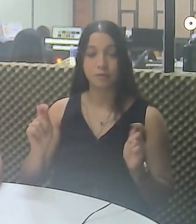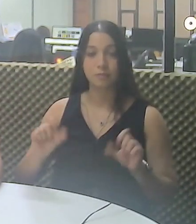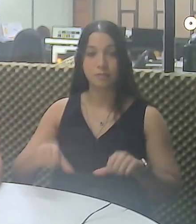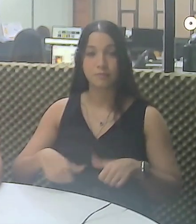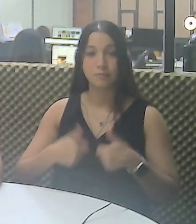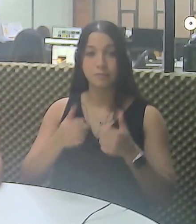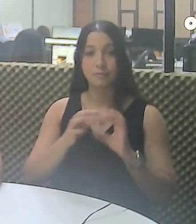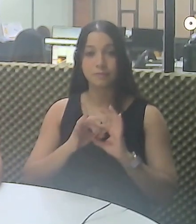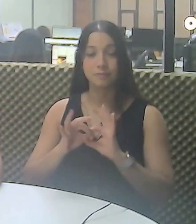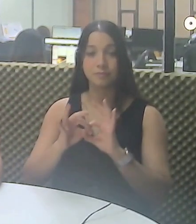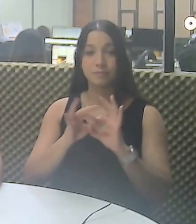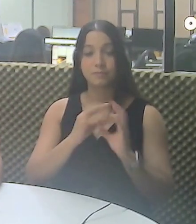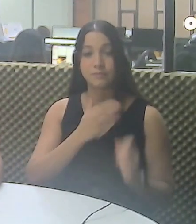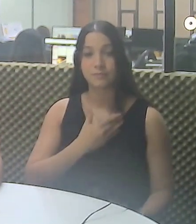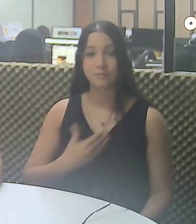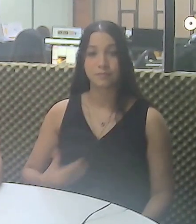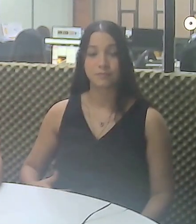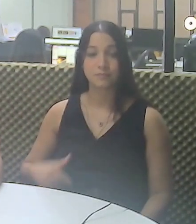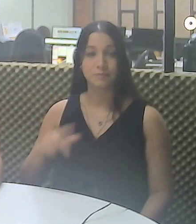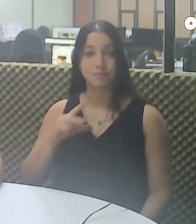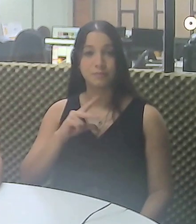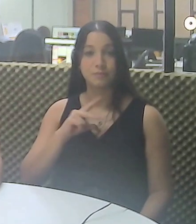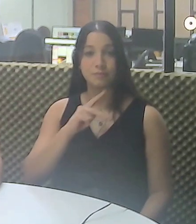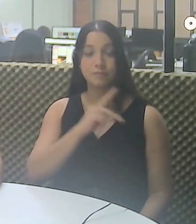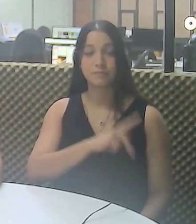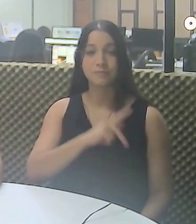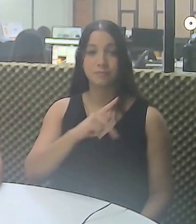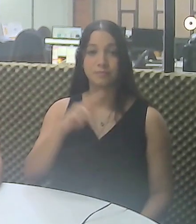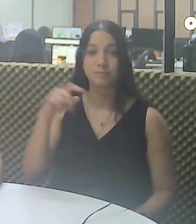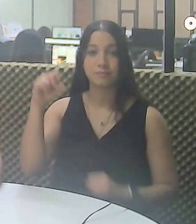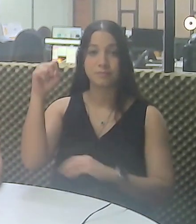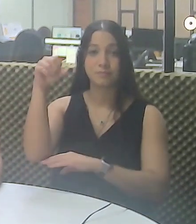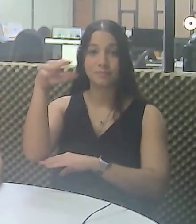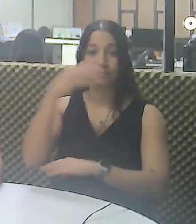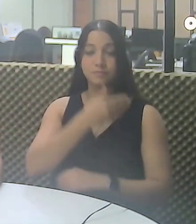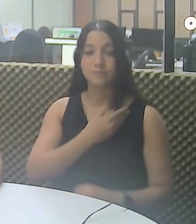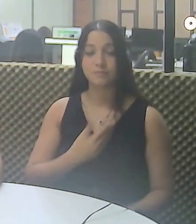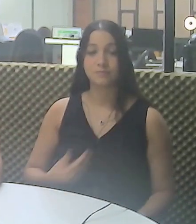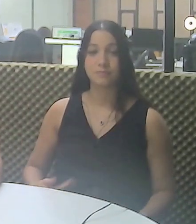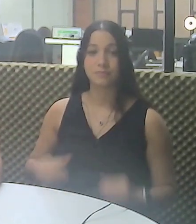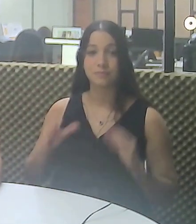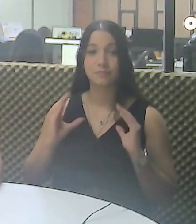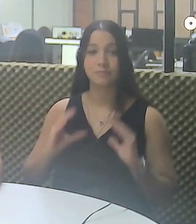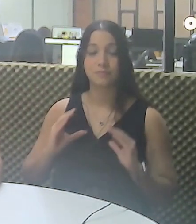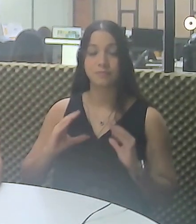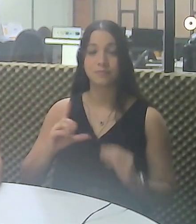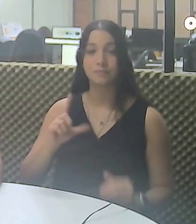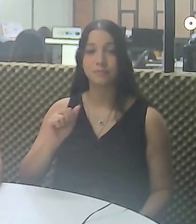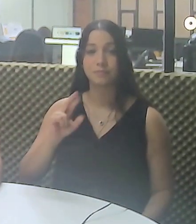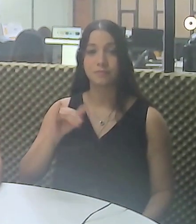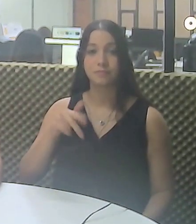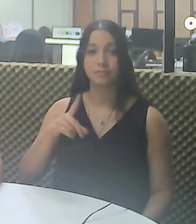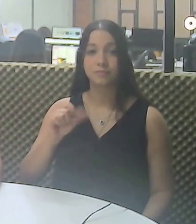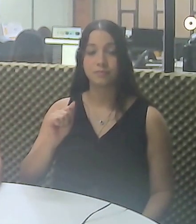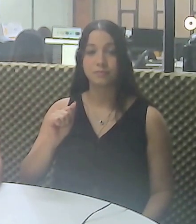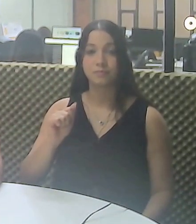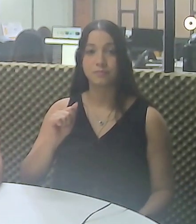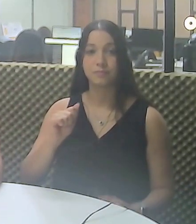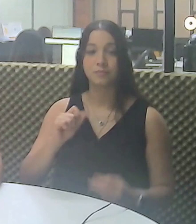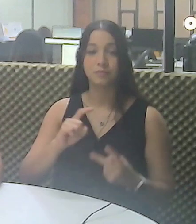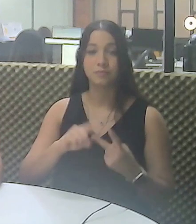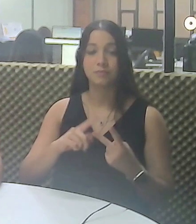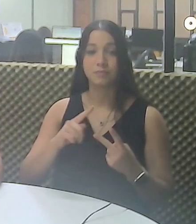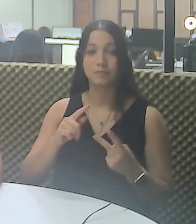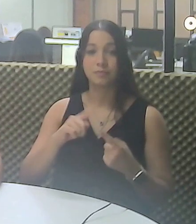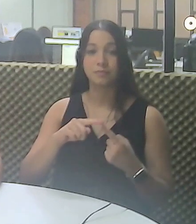à parceria público-privada, a PPP da iluminação pública. Na Praça Clarinda de Freitas, a Praça Paris,